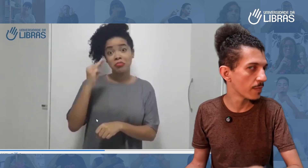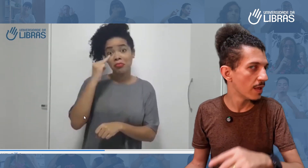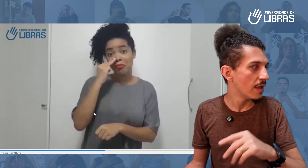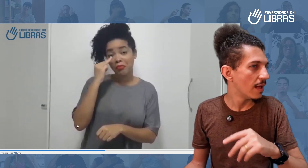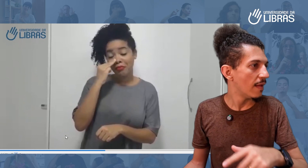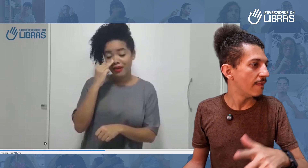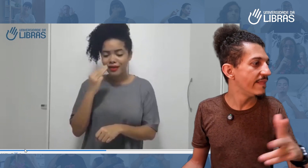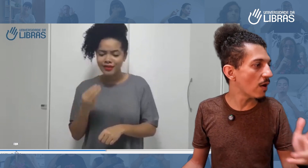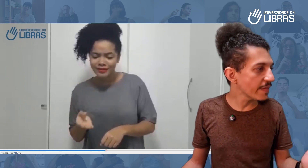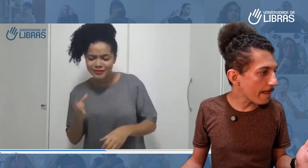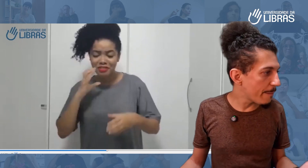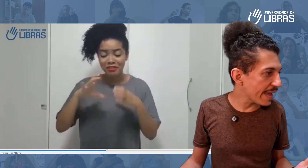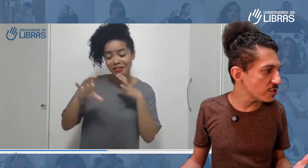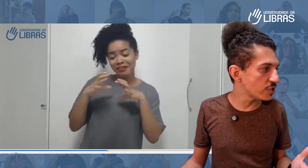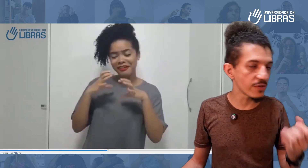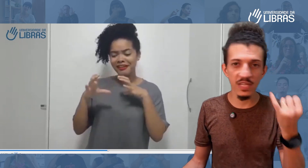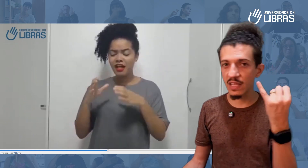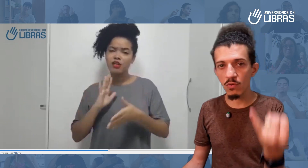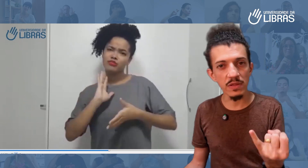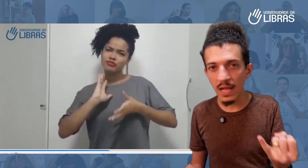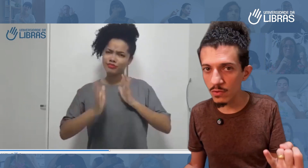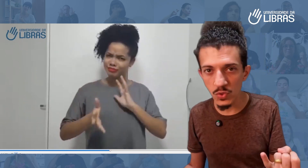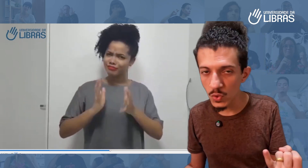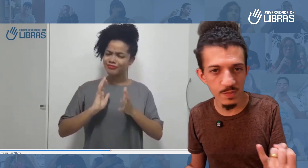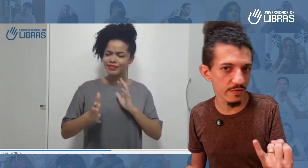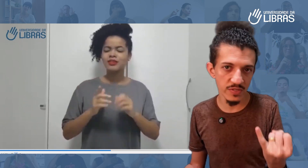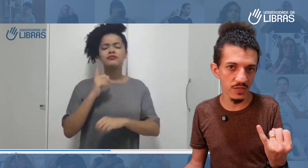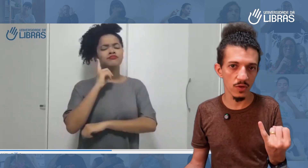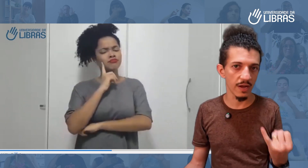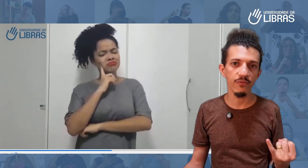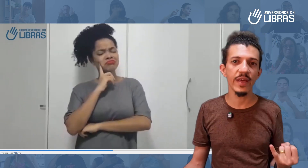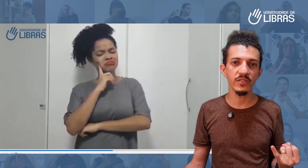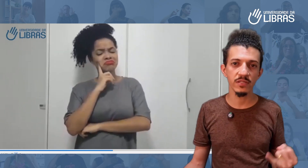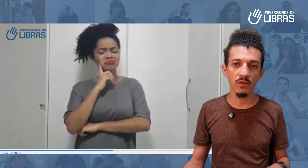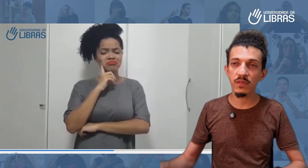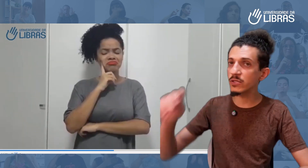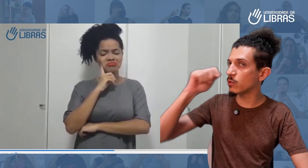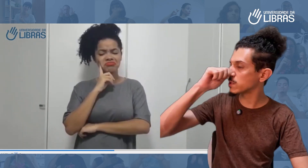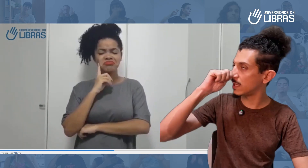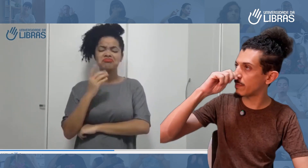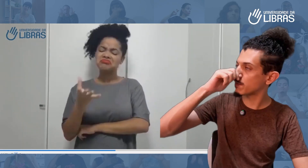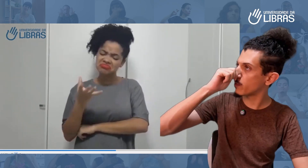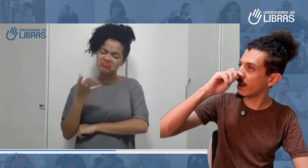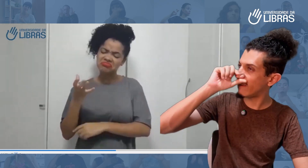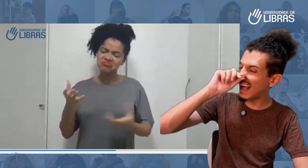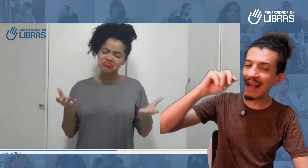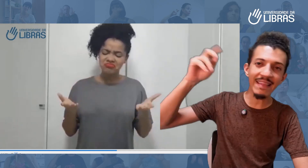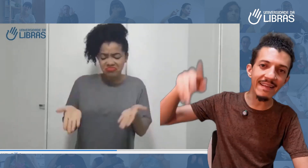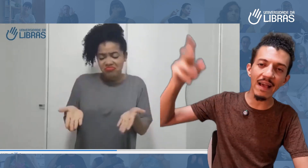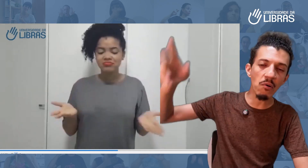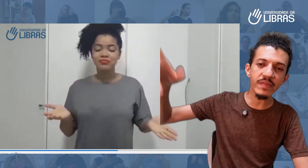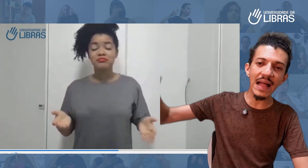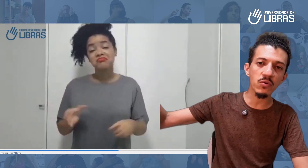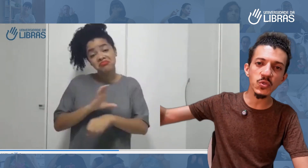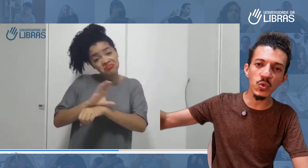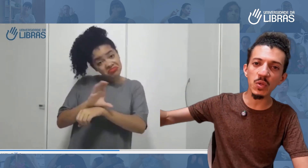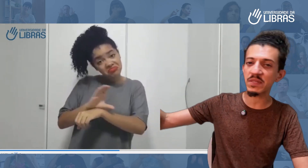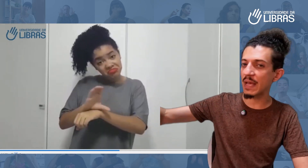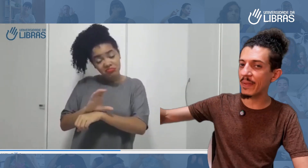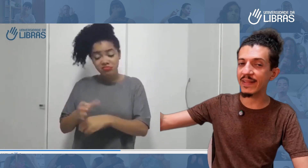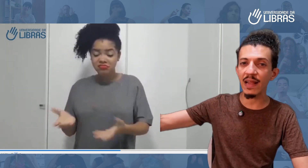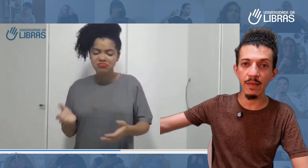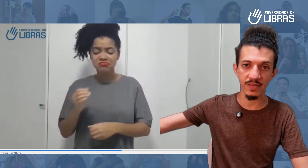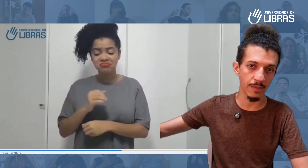seja, não depende de você ter contato com surdos para você se tornar fluente. Tem um tanto de curso de Libras por aí que fala, tem que ter contato com surdo